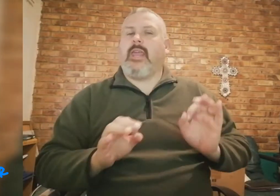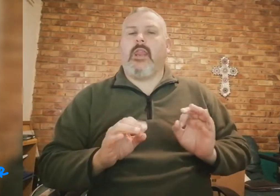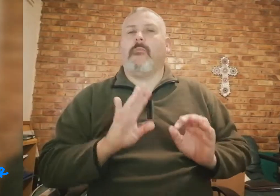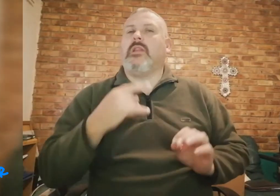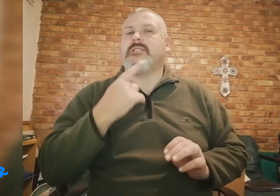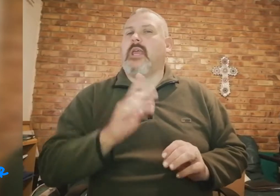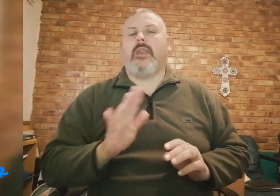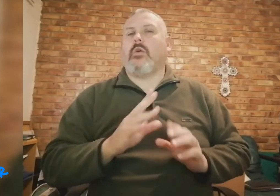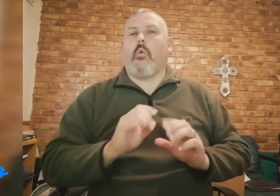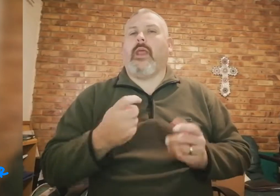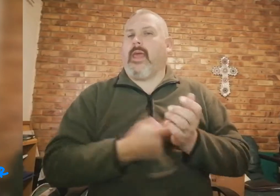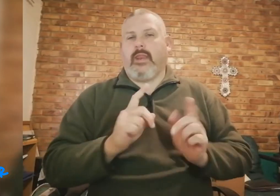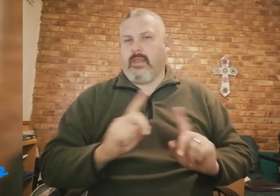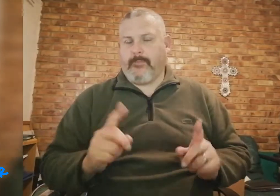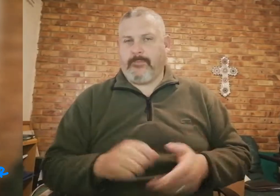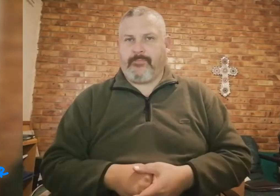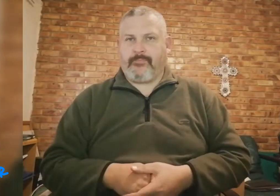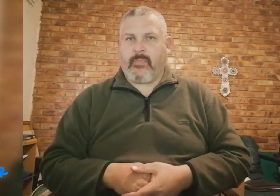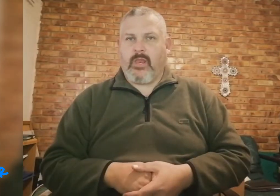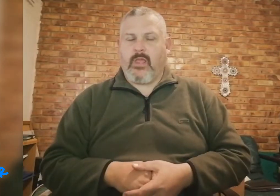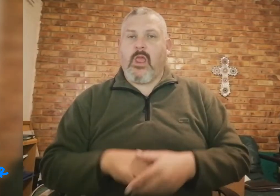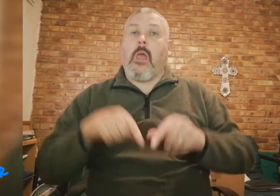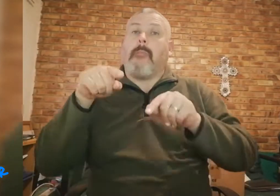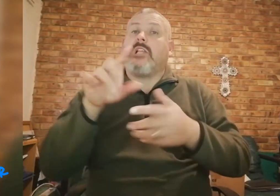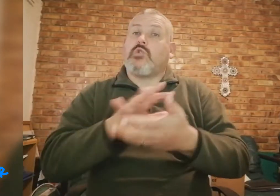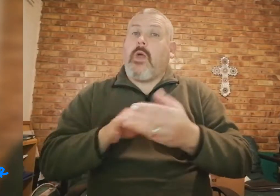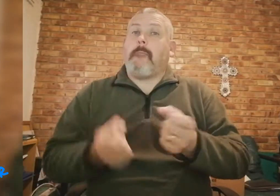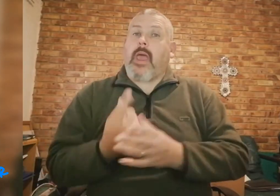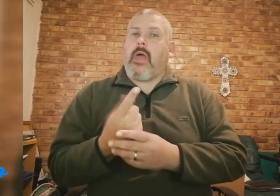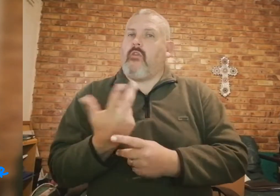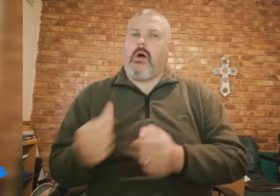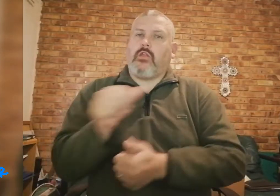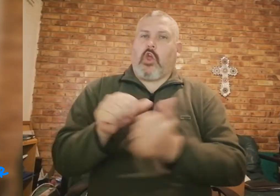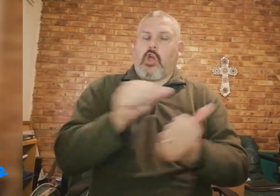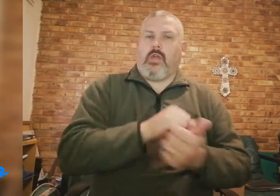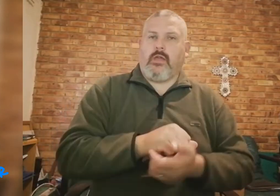is die hein, moet nie sê, onrein. Maar die story begin waar terug.